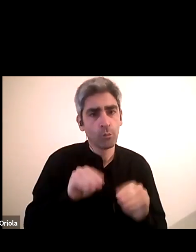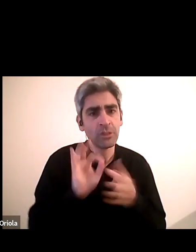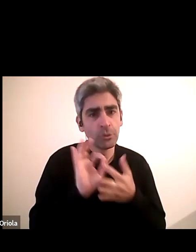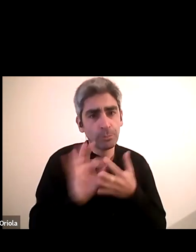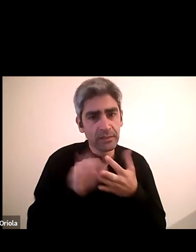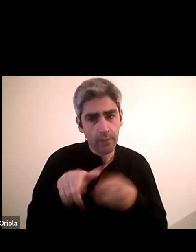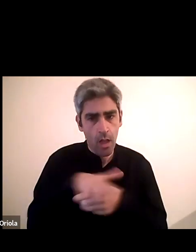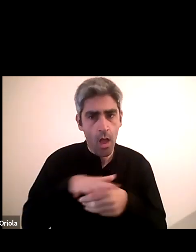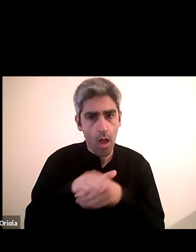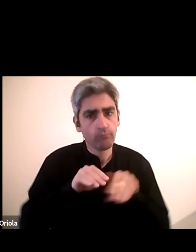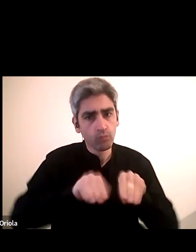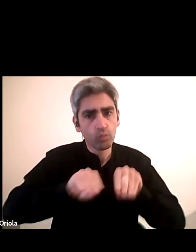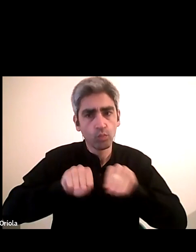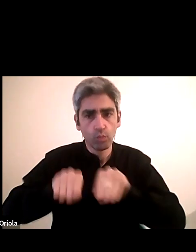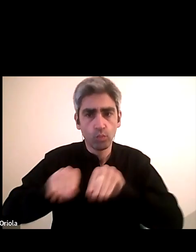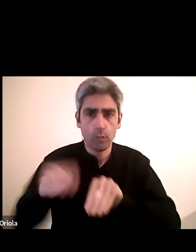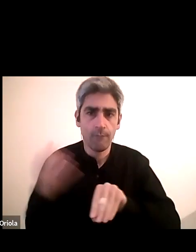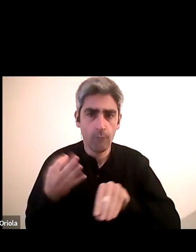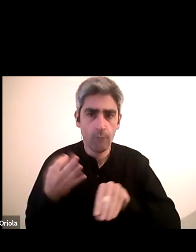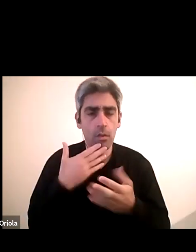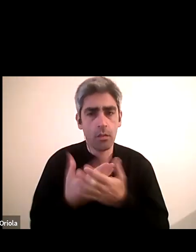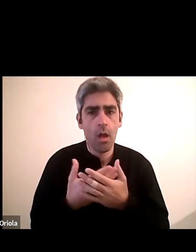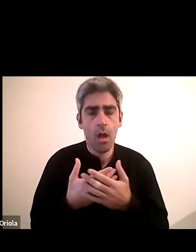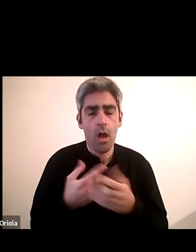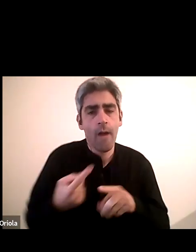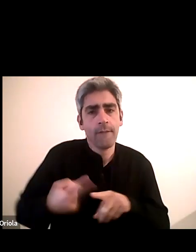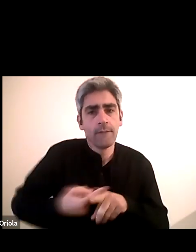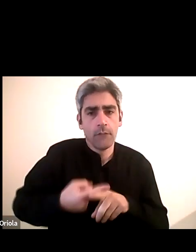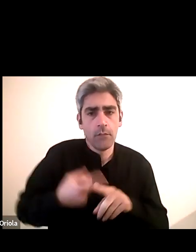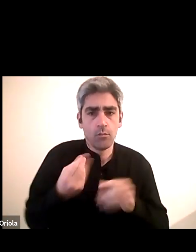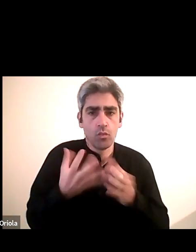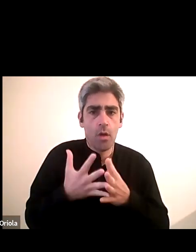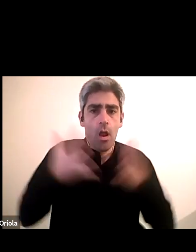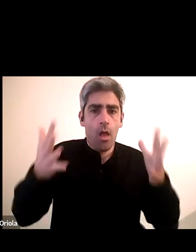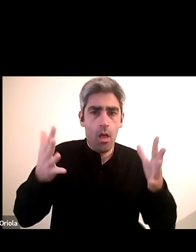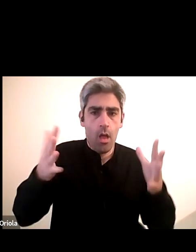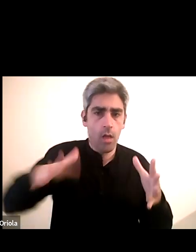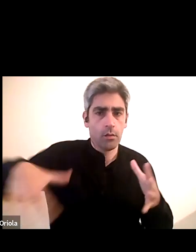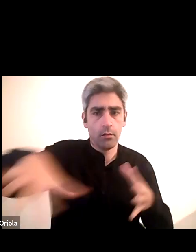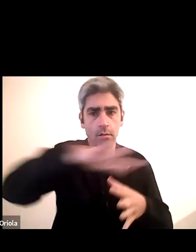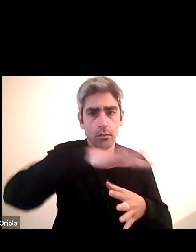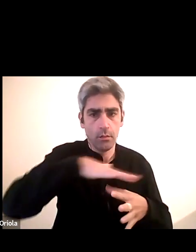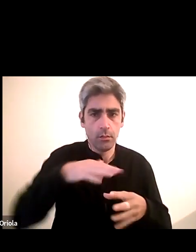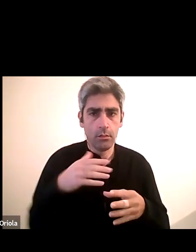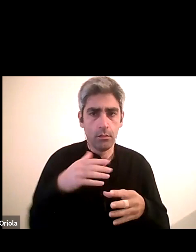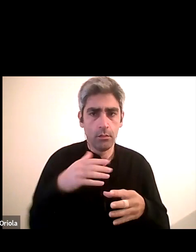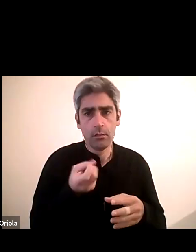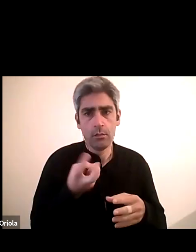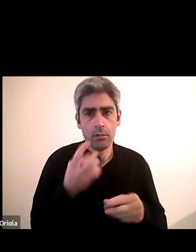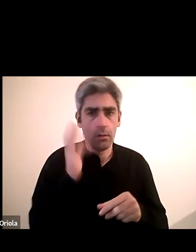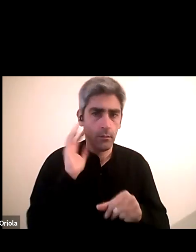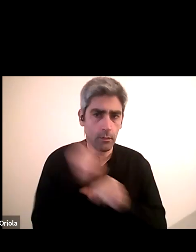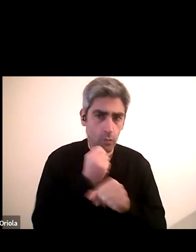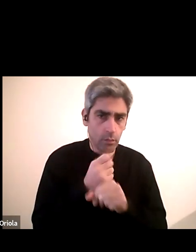na área, e o que tem suscitado um interesse enorme por parte dos trabalhadores e